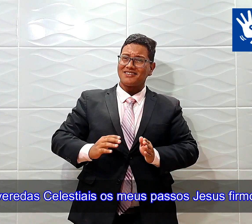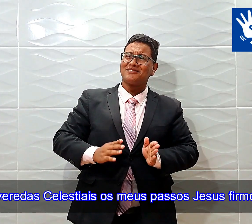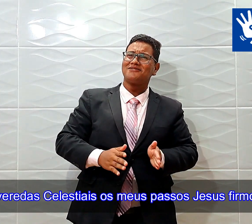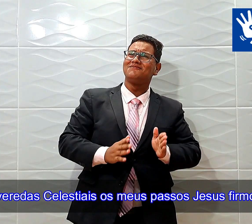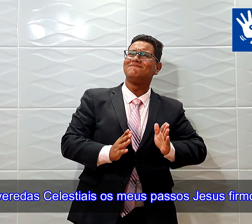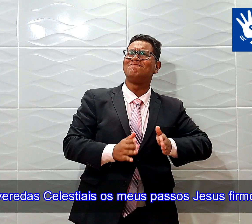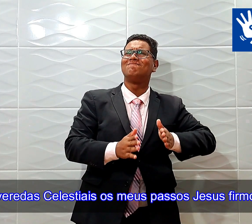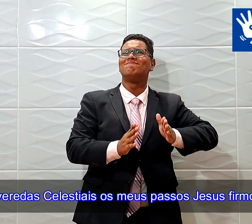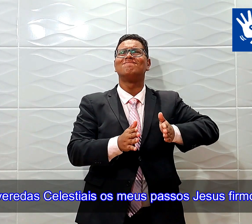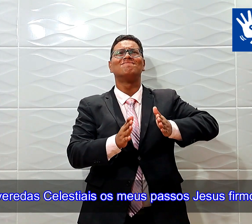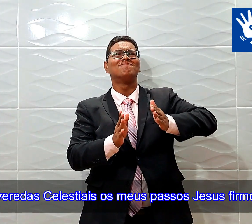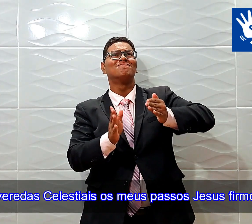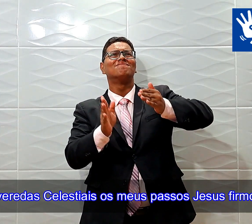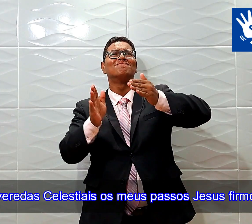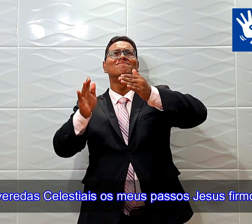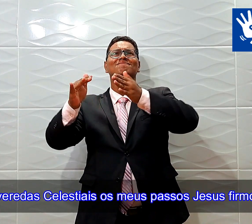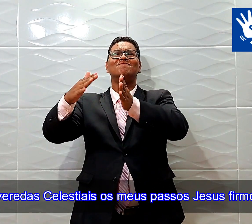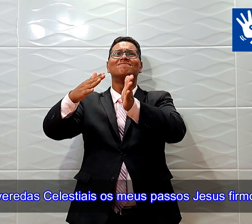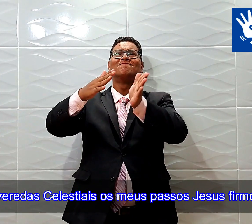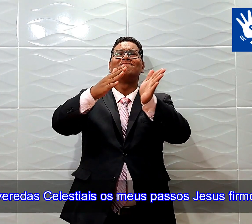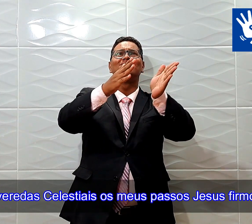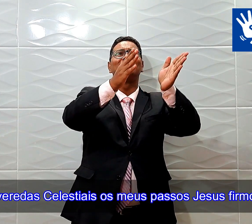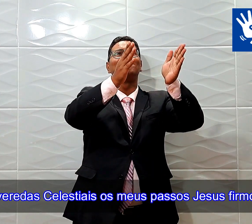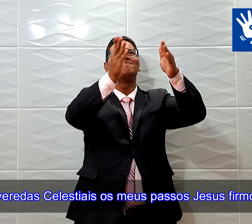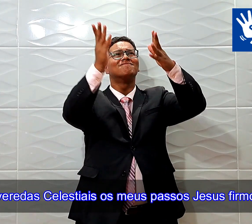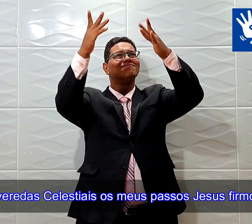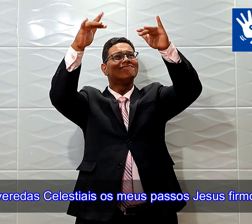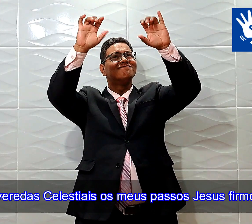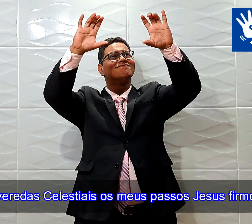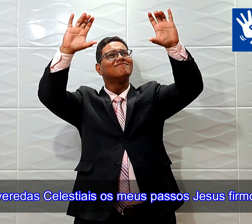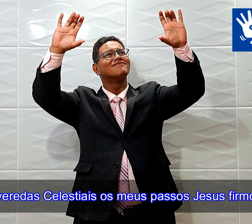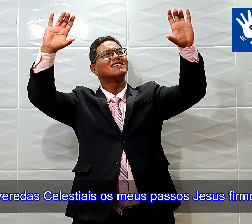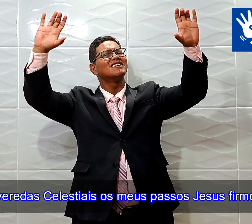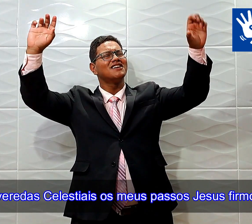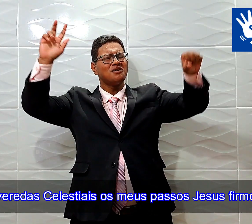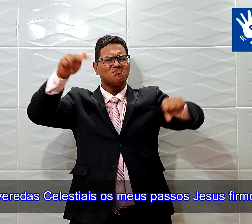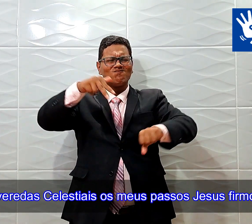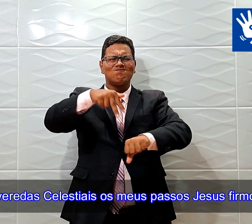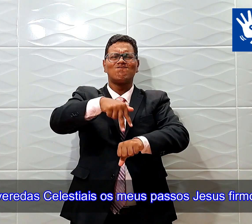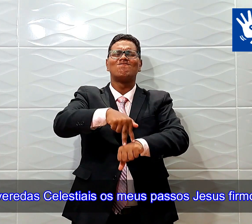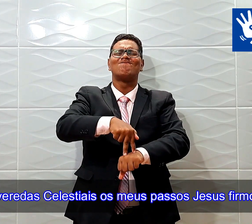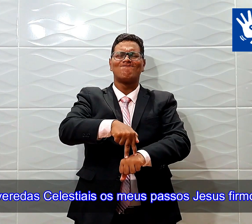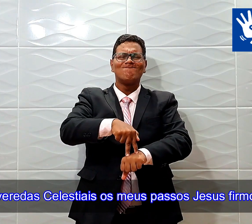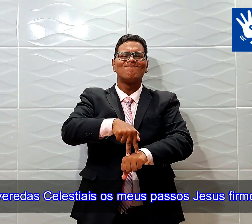veredas celestiais, os meus